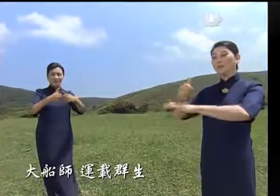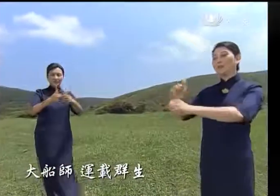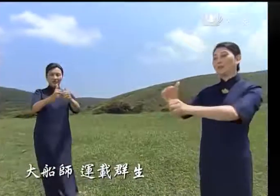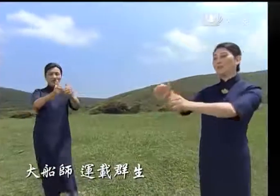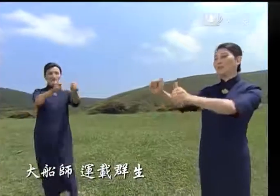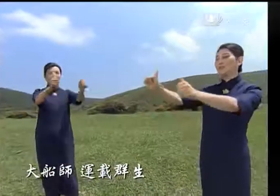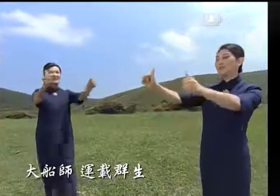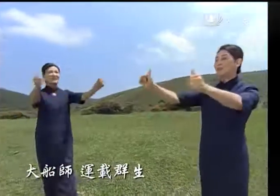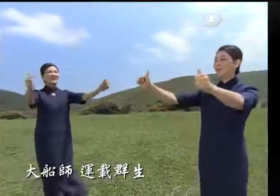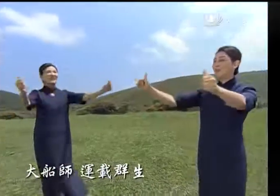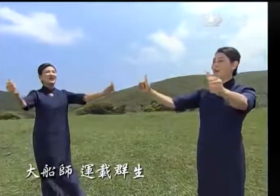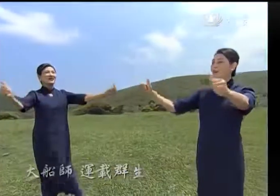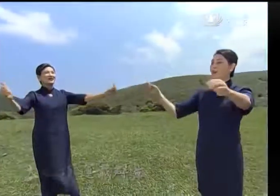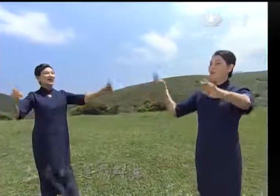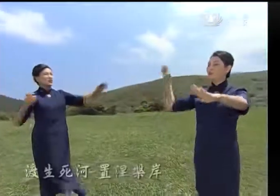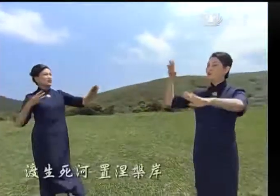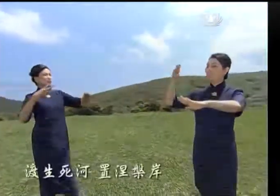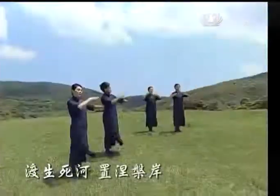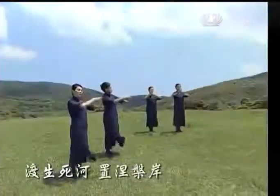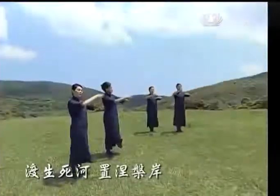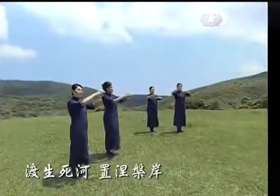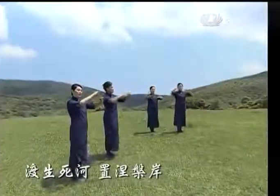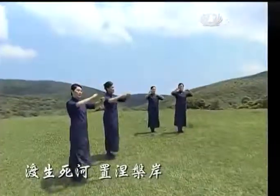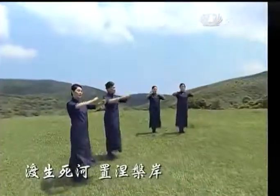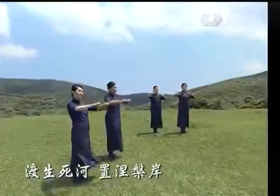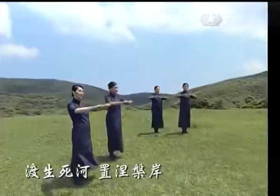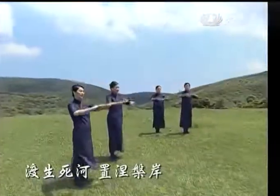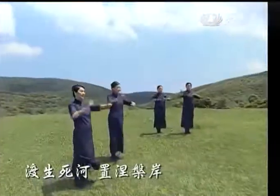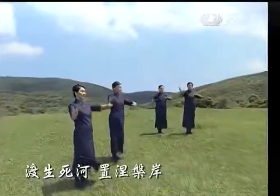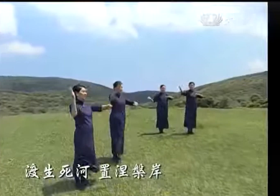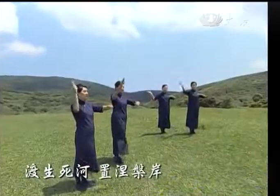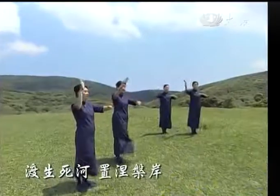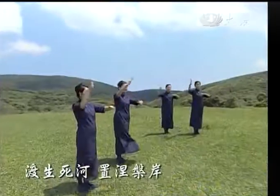在群山无上四合